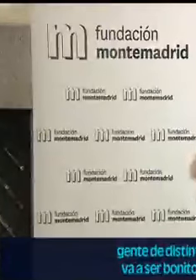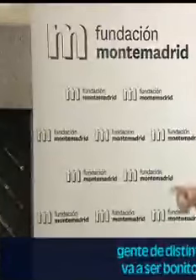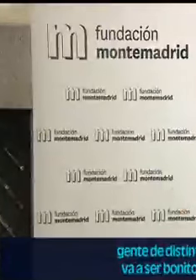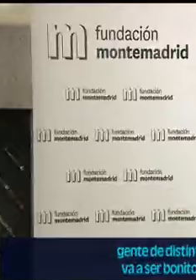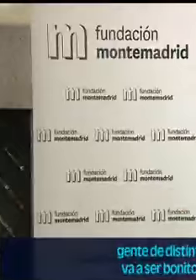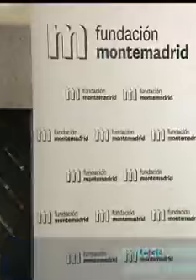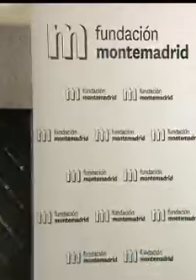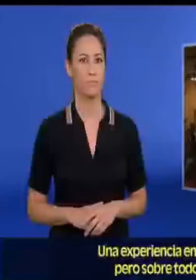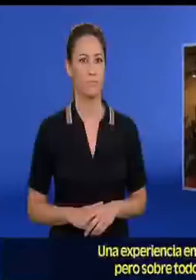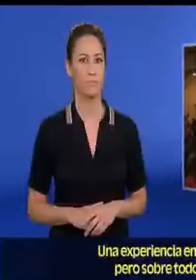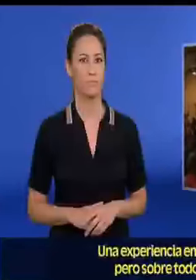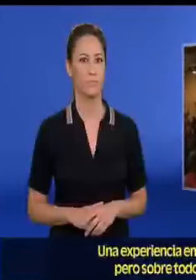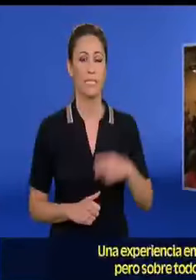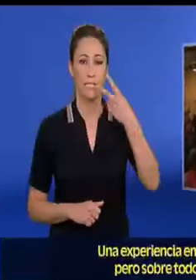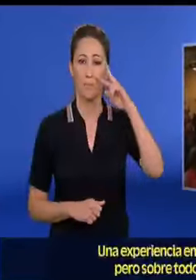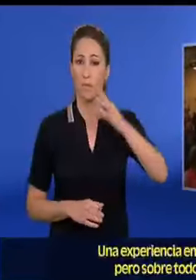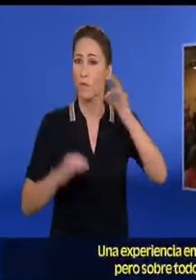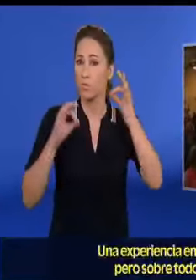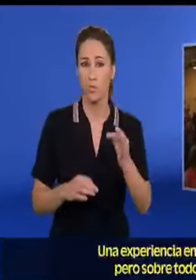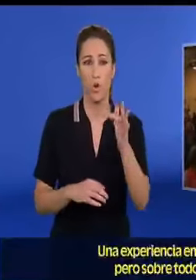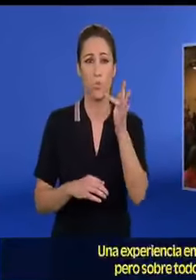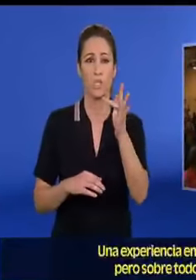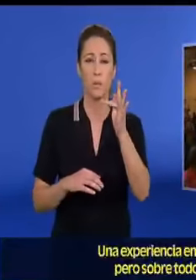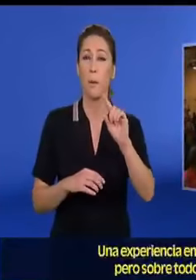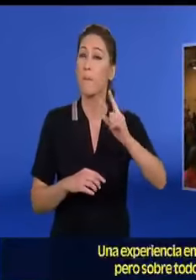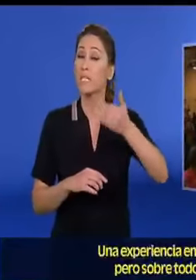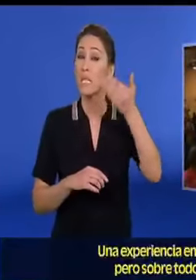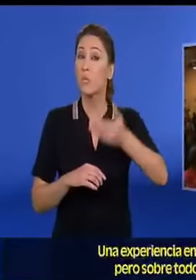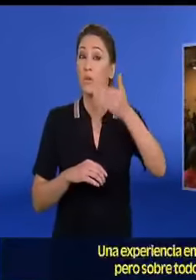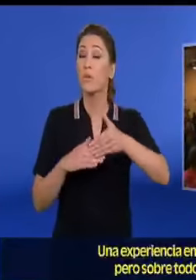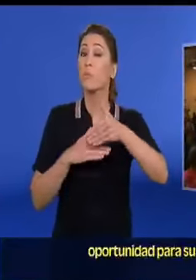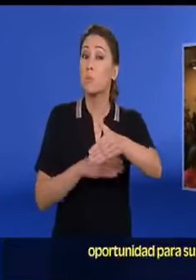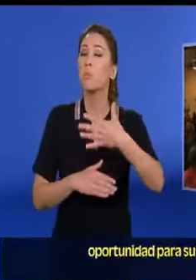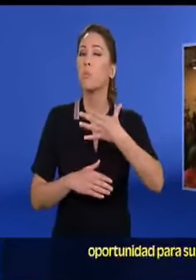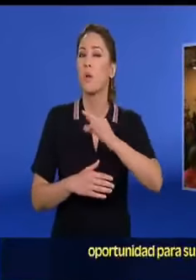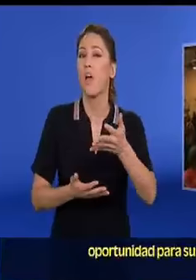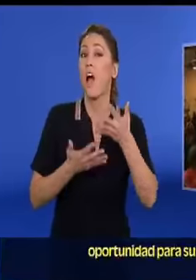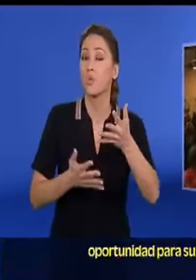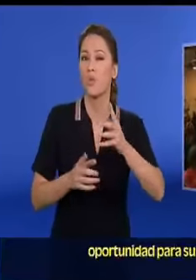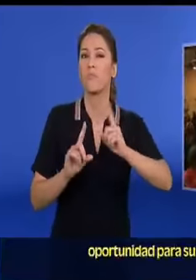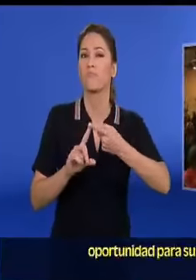a ser bonito seguro. Una experiencia enriquecedora, pero sobre todo una gran oportunidad para su futuro laboral.